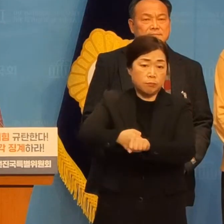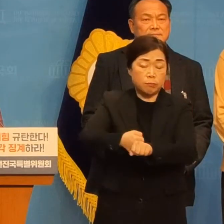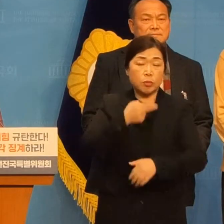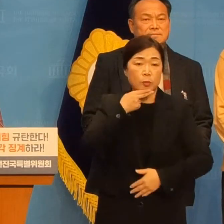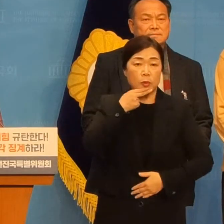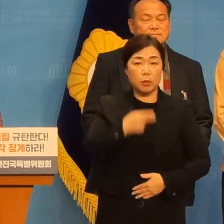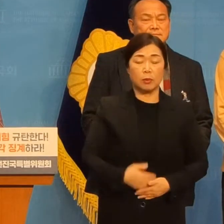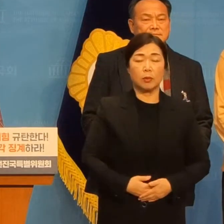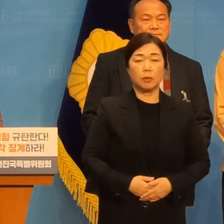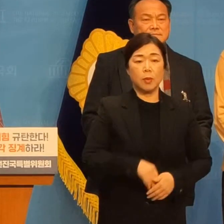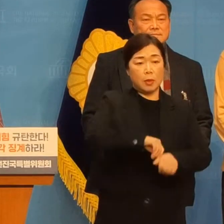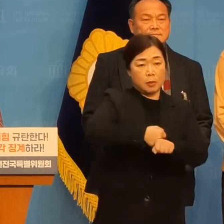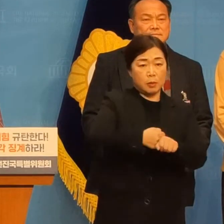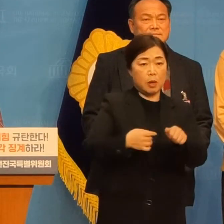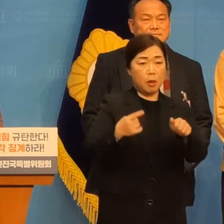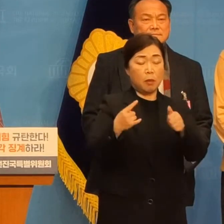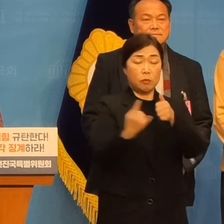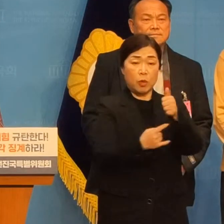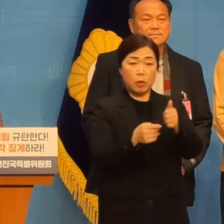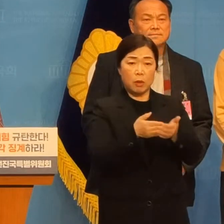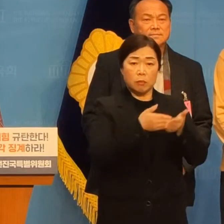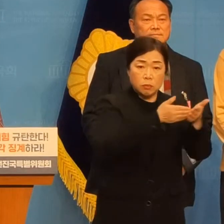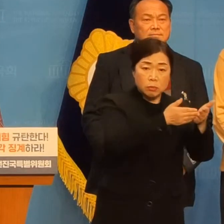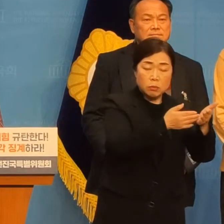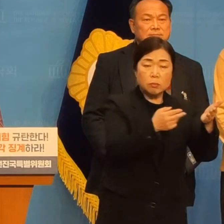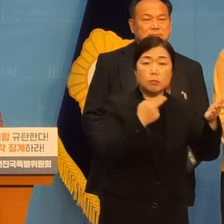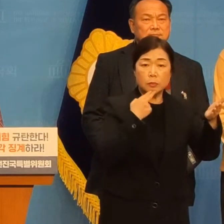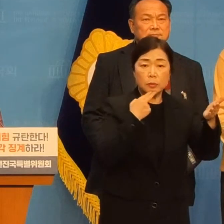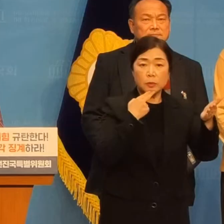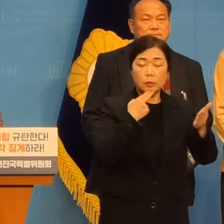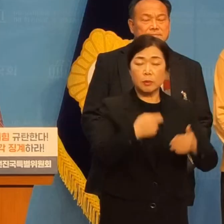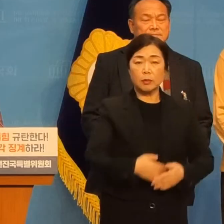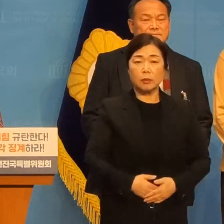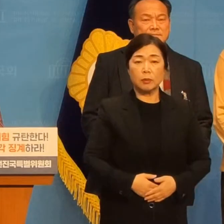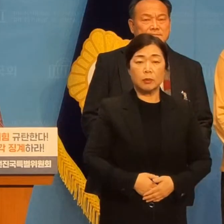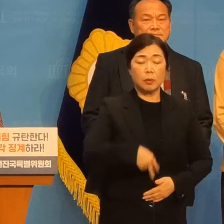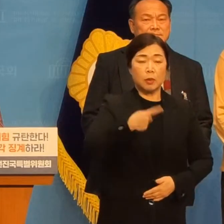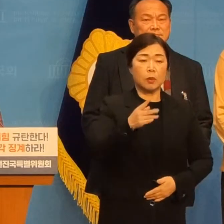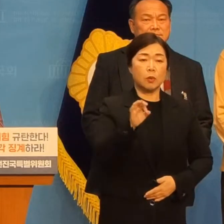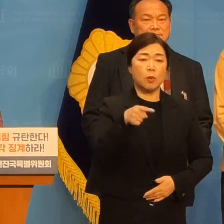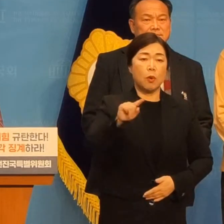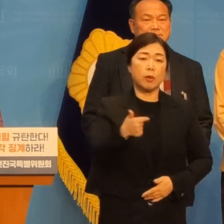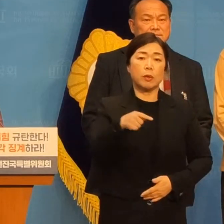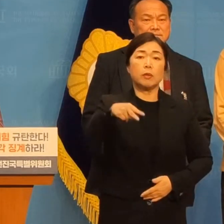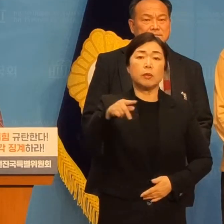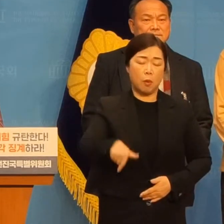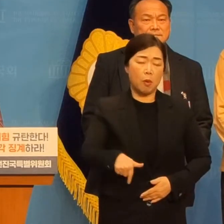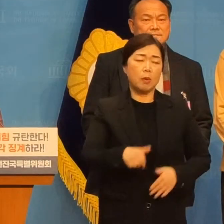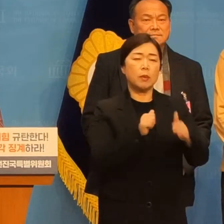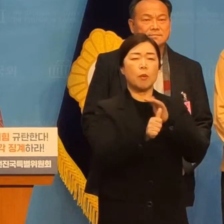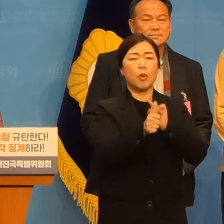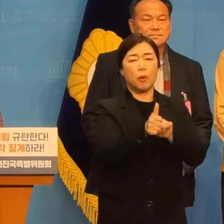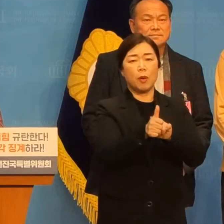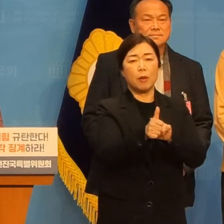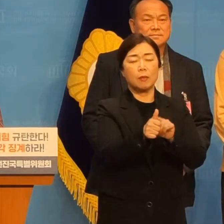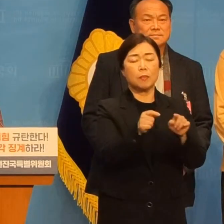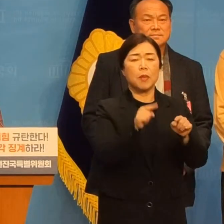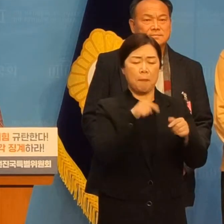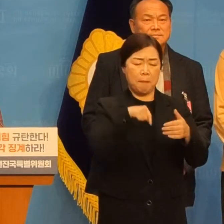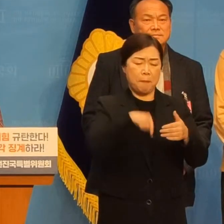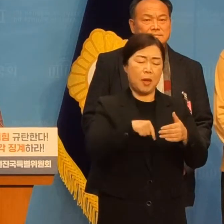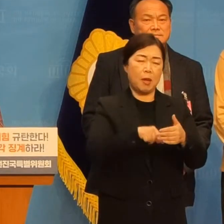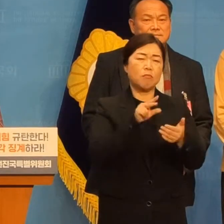징계위원회 회부는 검토조차 하지 않았습니다. 송원석 원내대표는 자그마한 내부 문제에